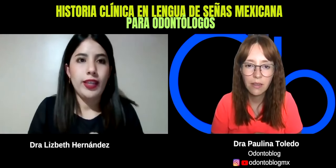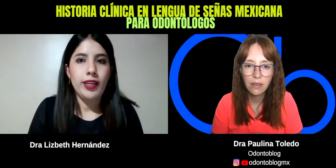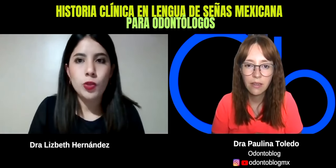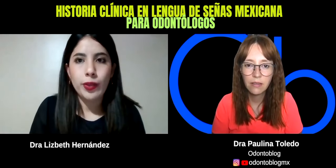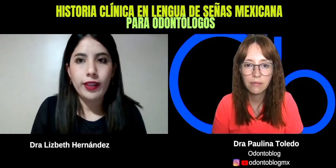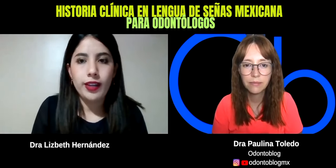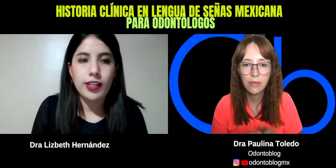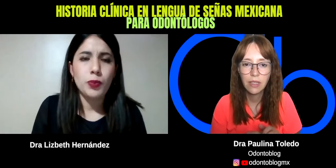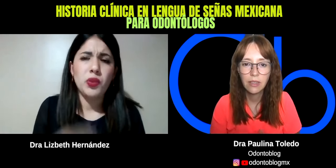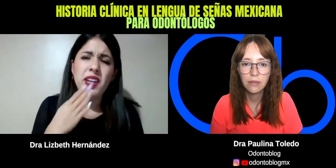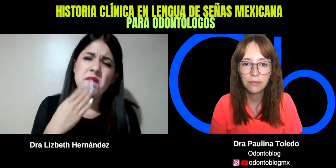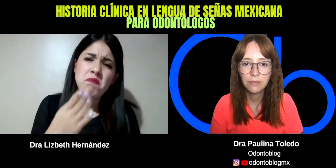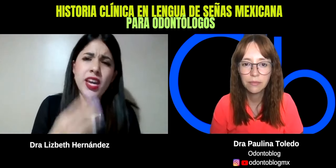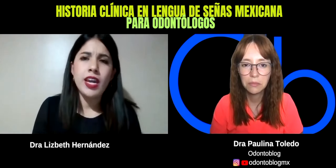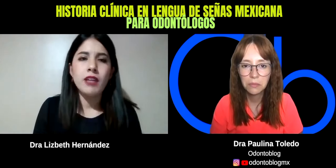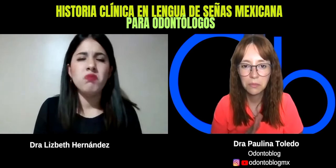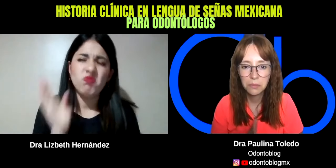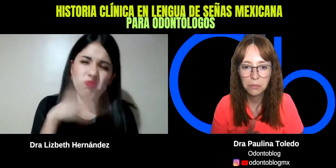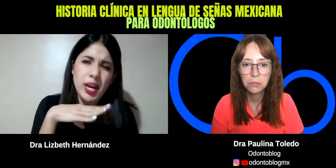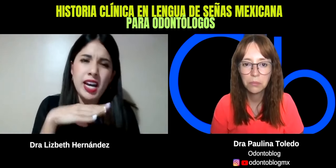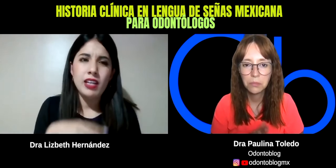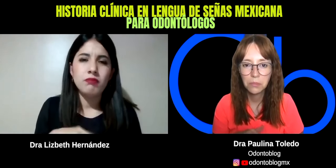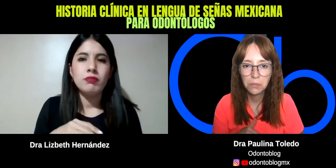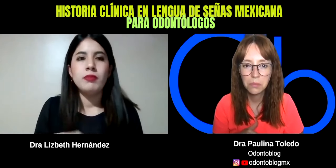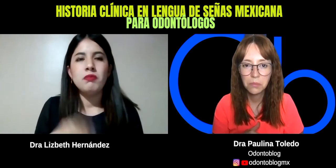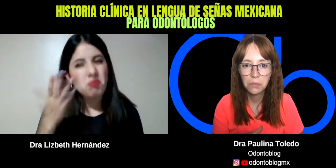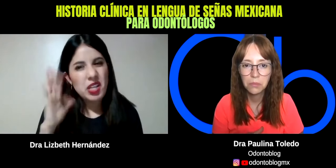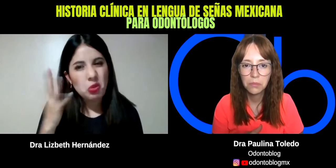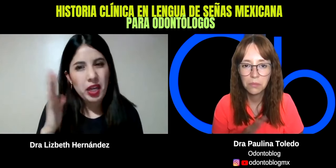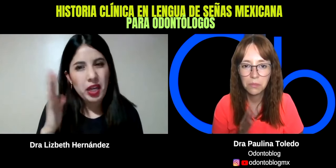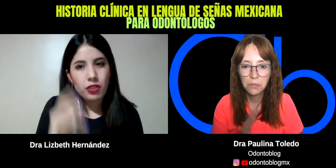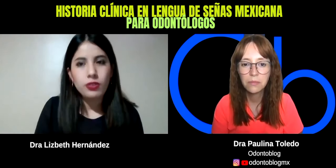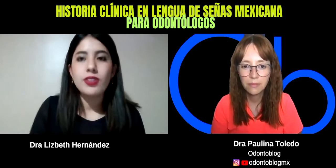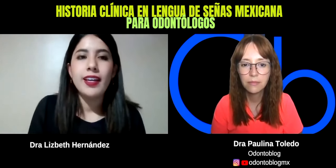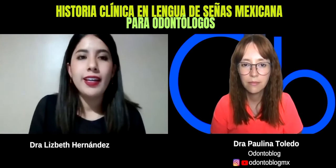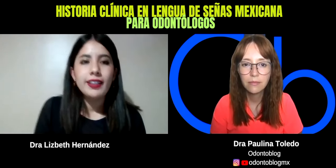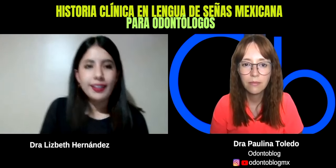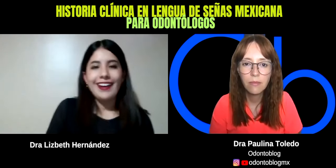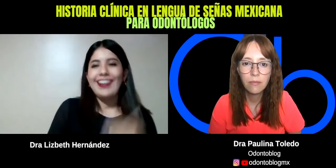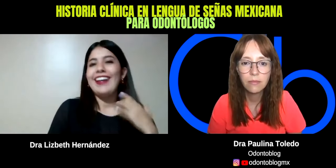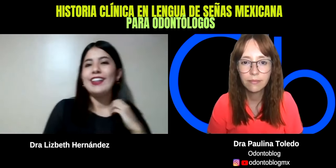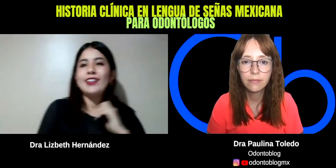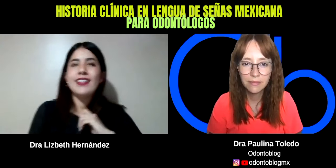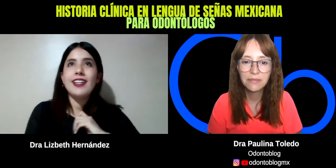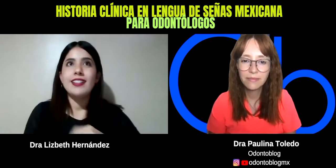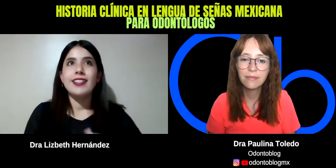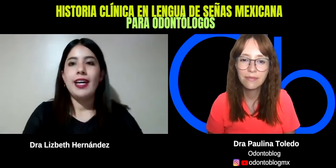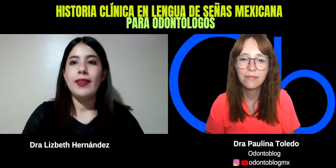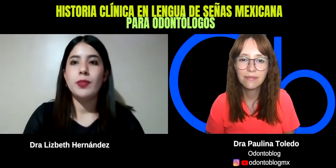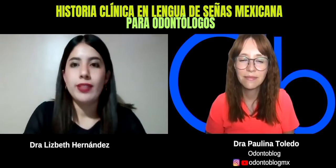responder bien, mal, más o menos. Entonces ya después de que